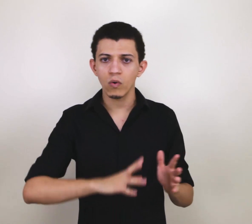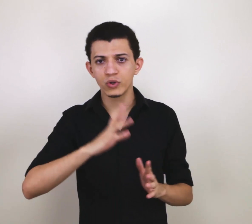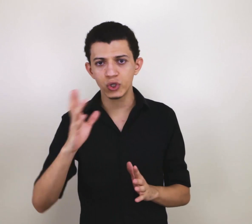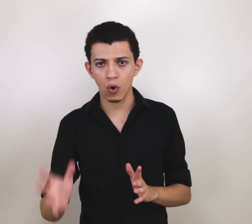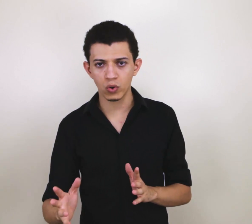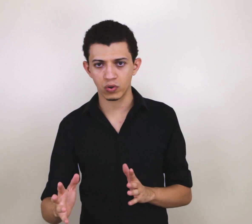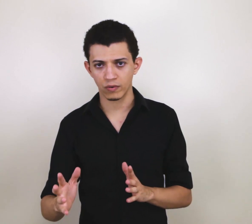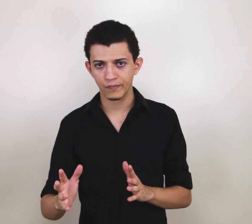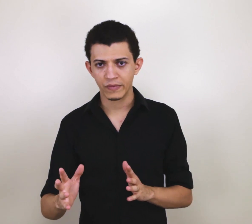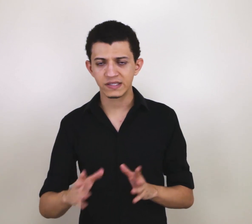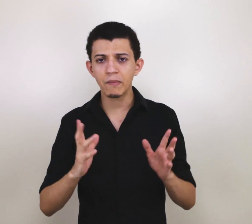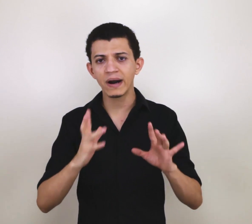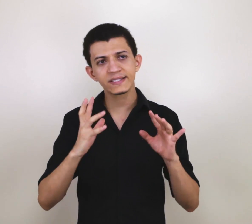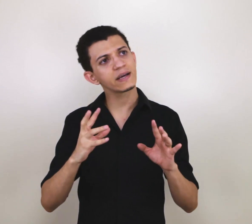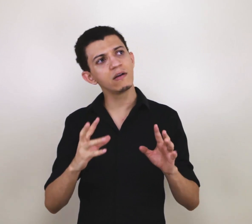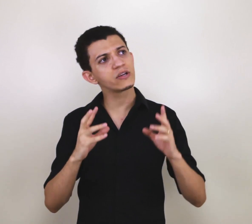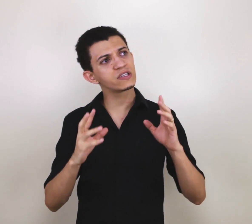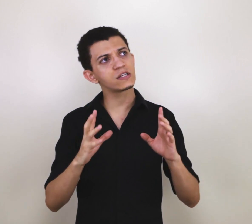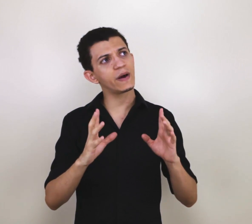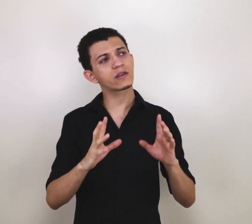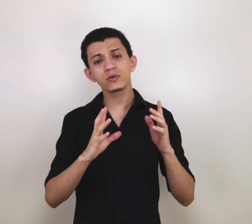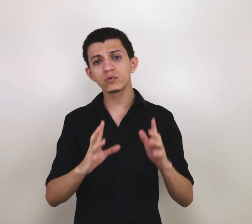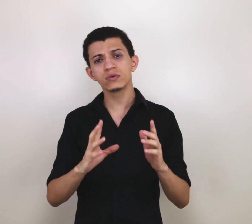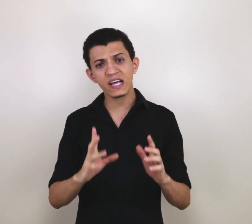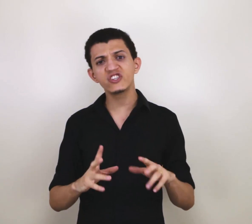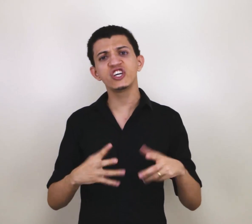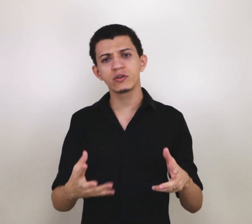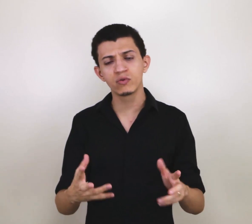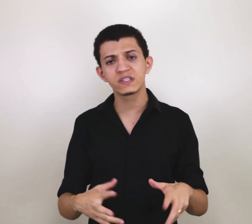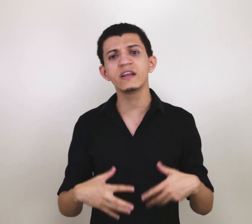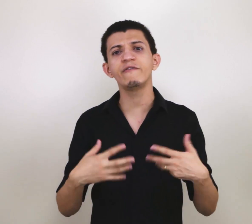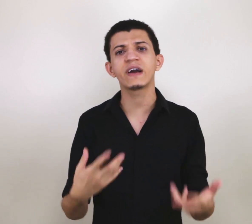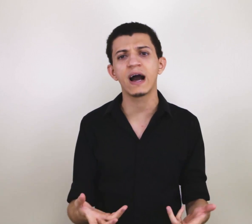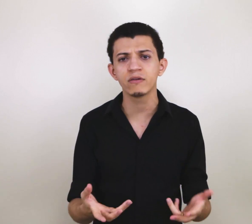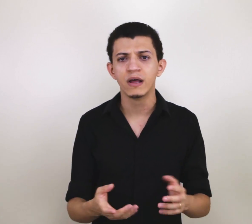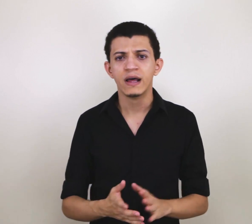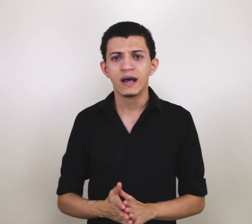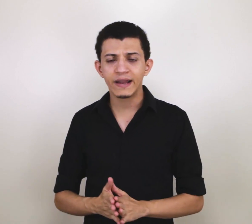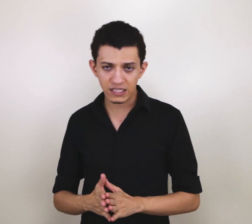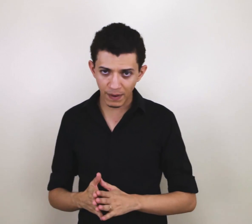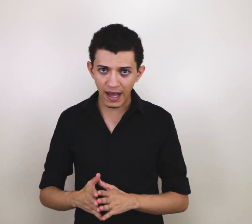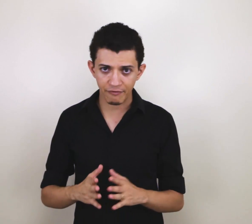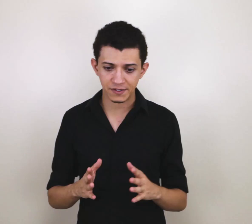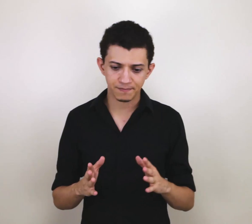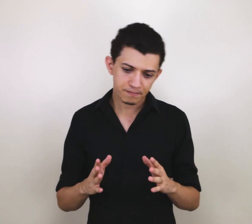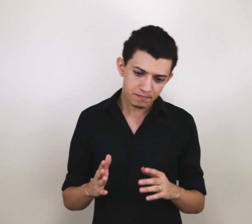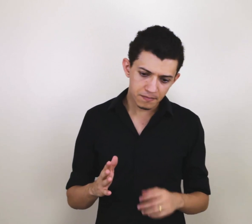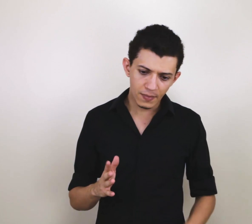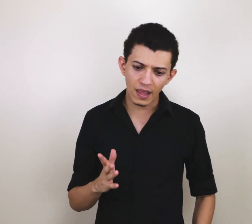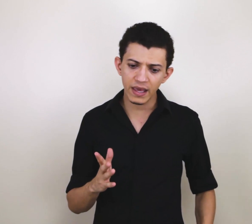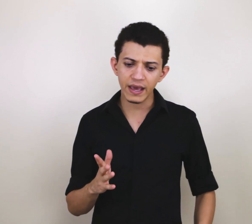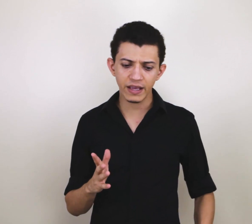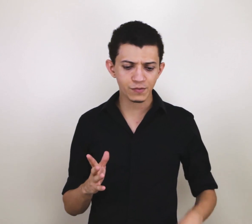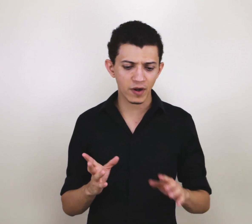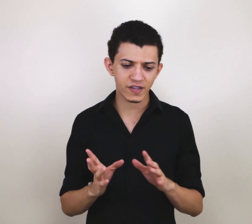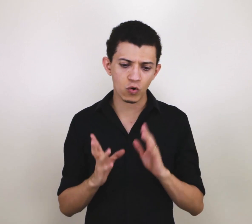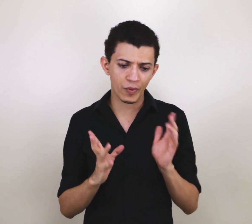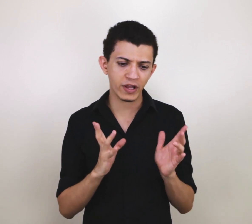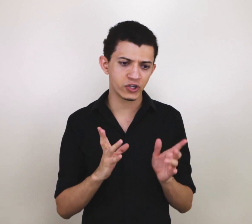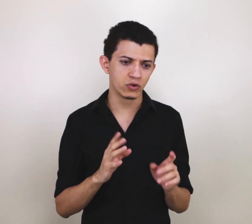de outro. Semântica é aquilo que diz respeito ao estudo do sentido, do significado das palavras. E isso pode ser compreendido